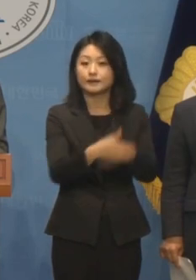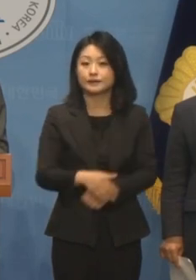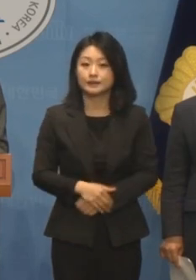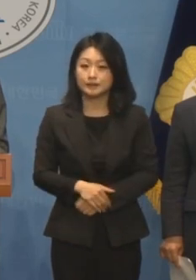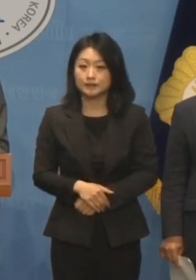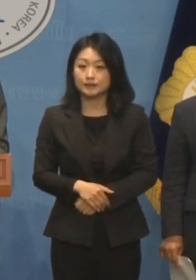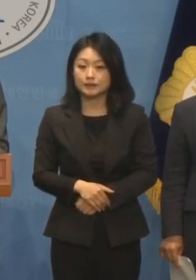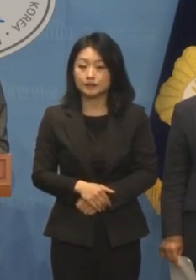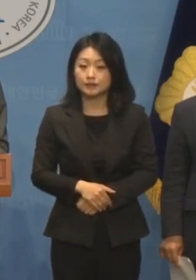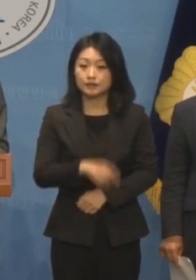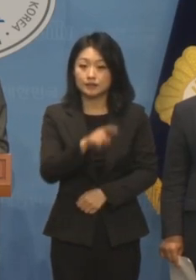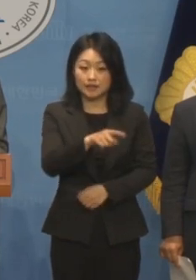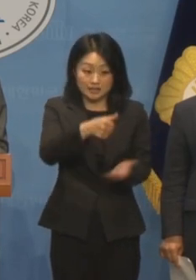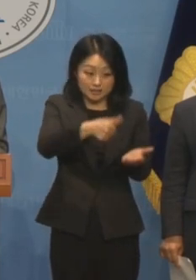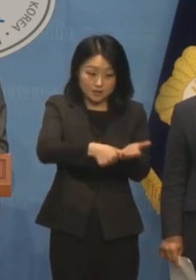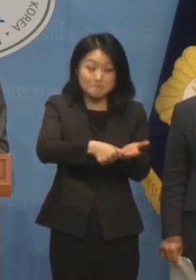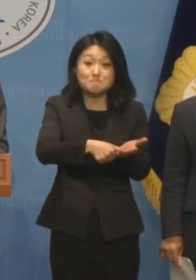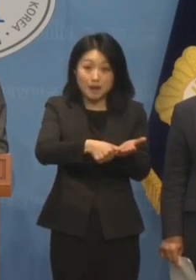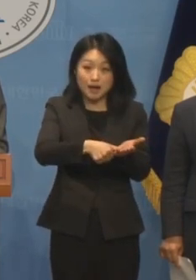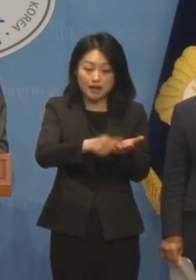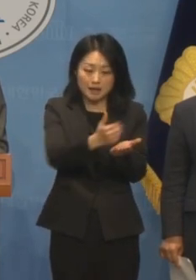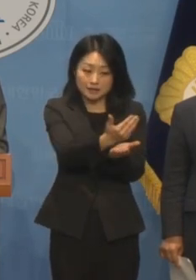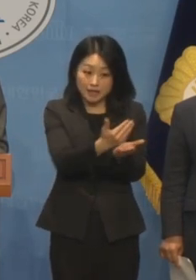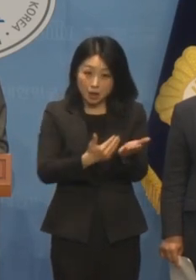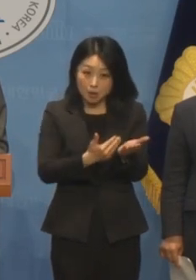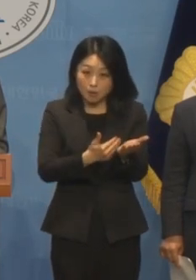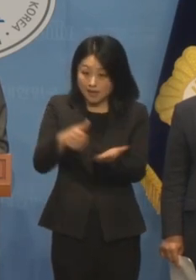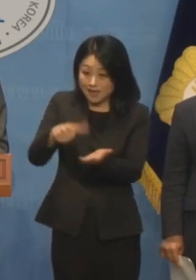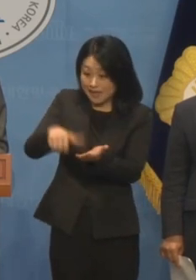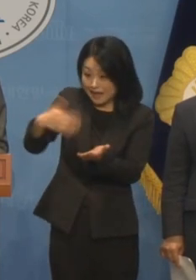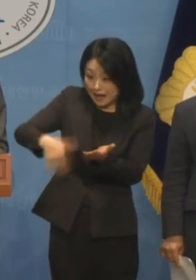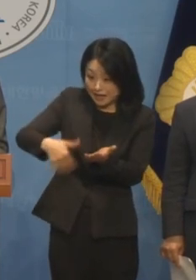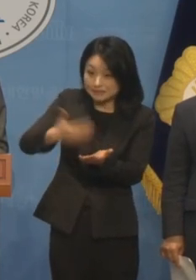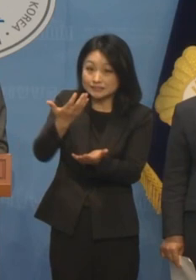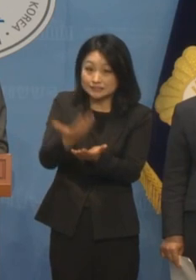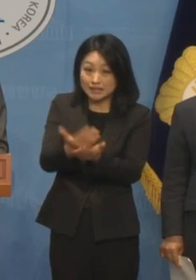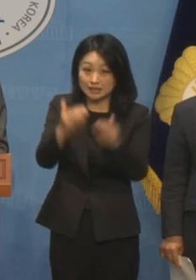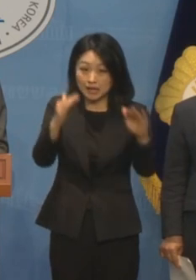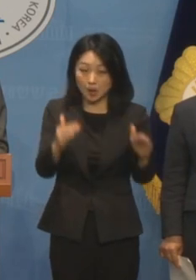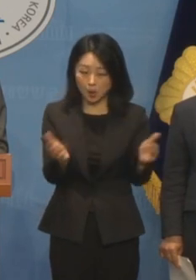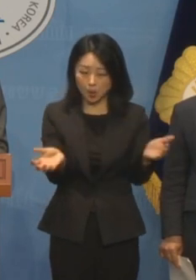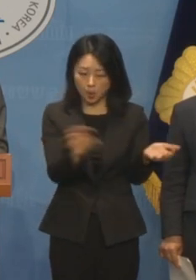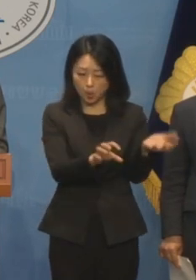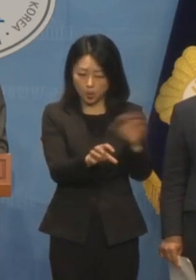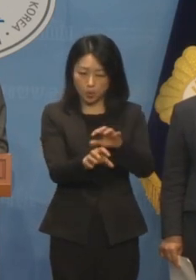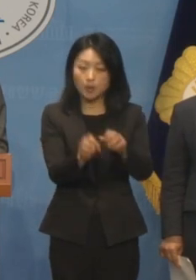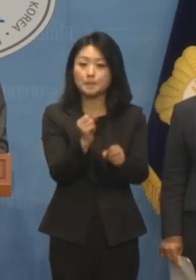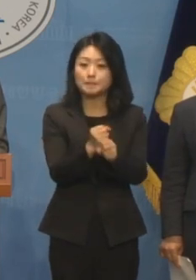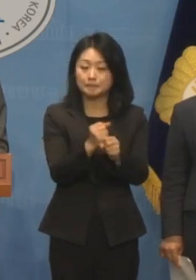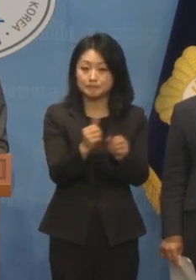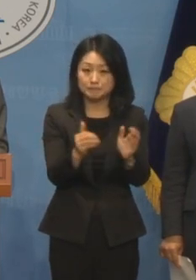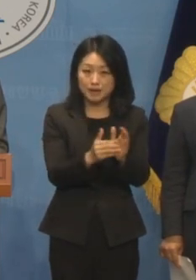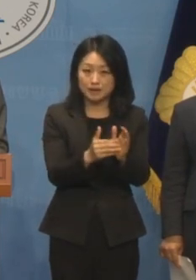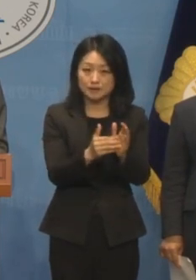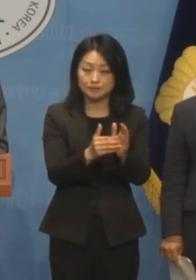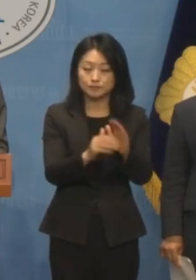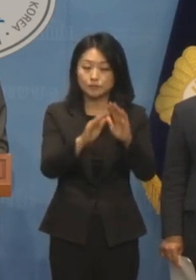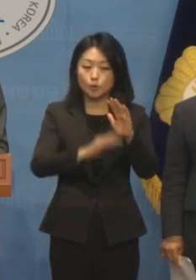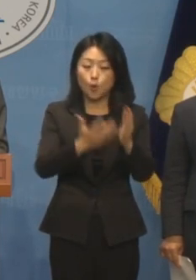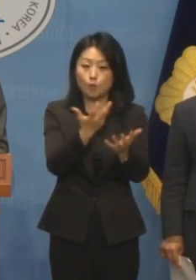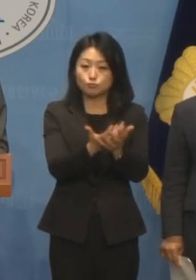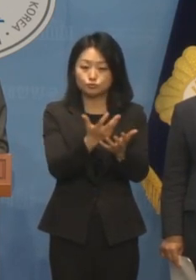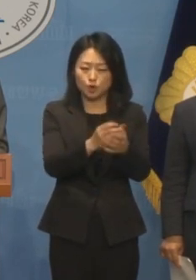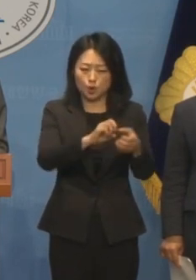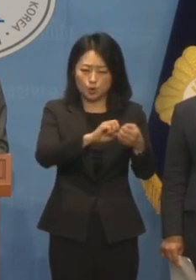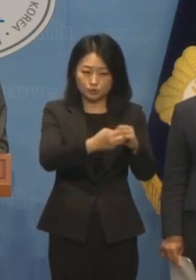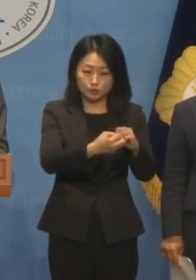이용했습니다. 결제받은 문서의 표지와 결제받지 않은 문서의 내용을 짜집기했습니다. 위법한 공문서 위조로